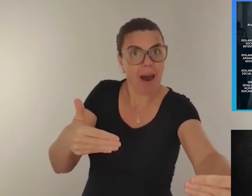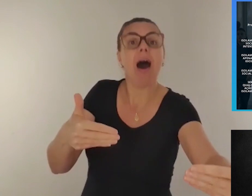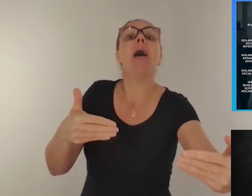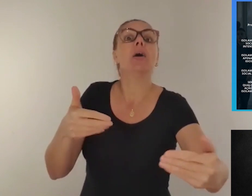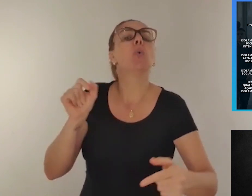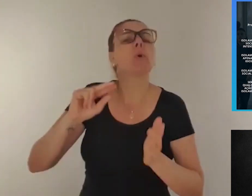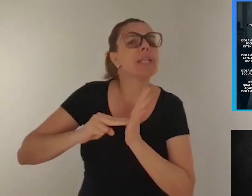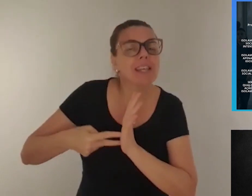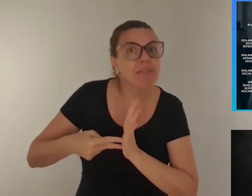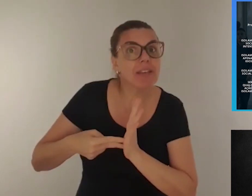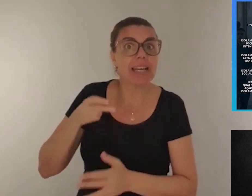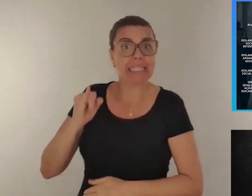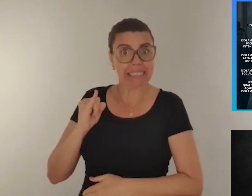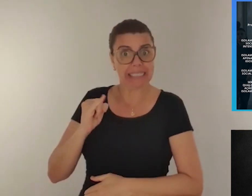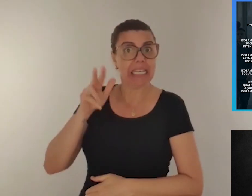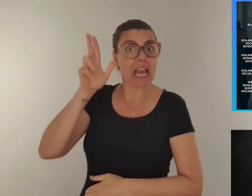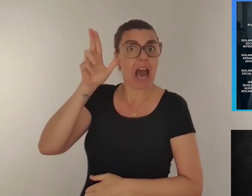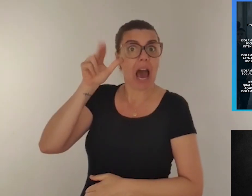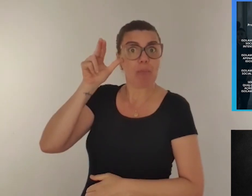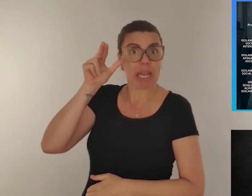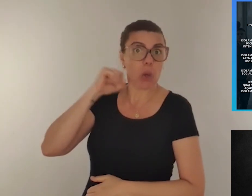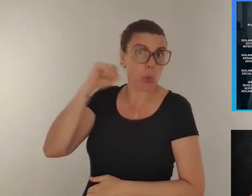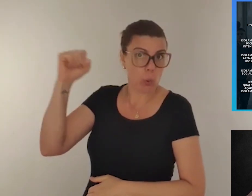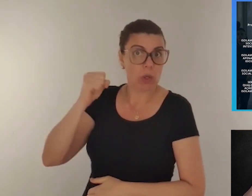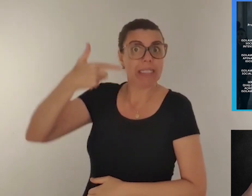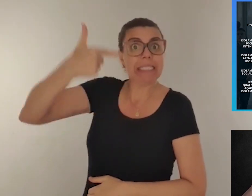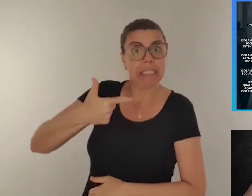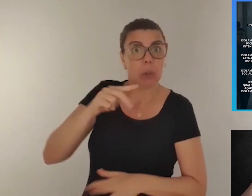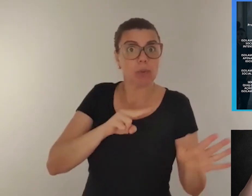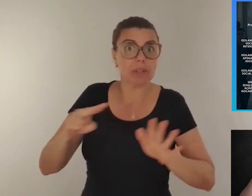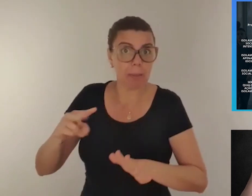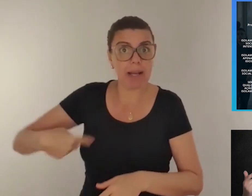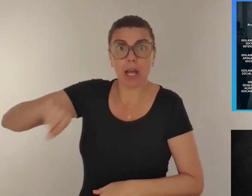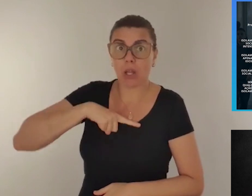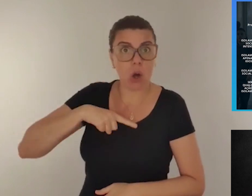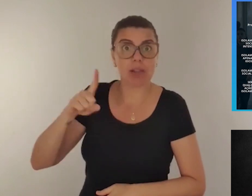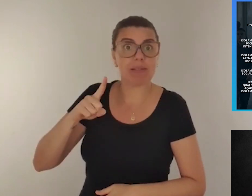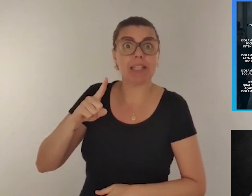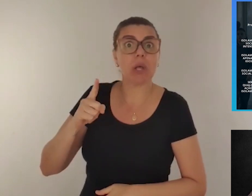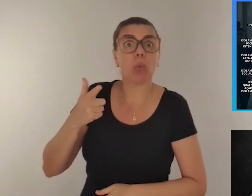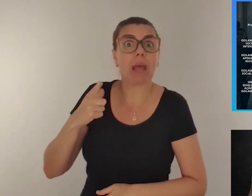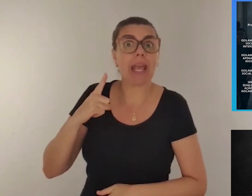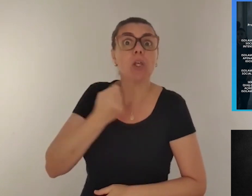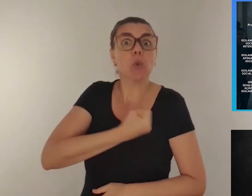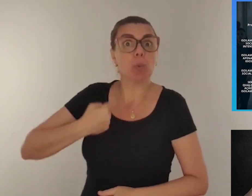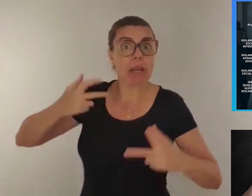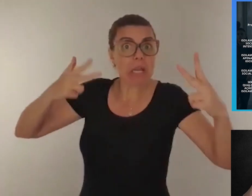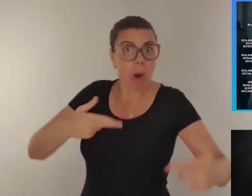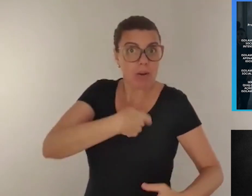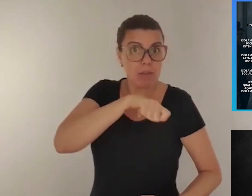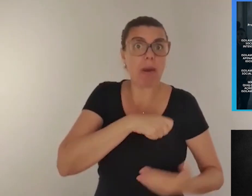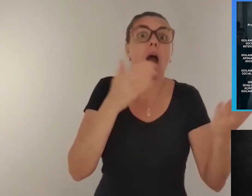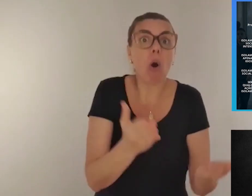começaram aqui quase meio mês depois da Espanha, isso quer dizer que se até o começo da segunda semana de abril a gente não chegar no ponto onde